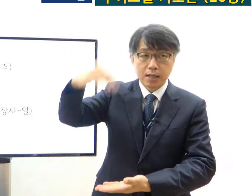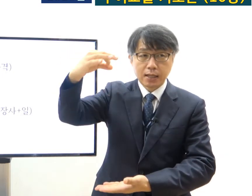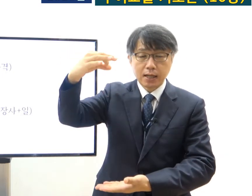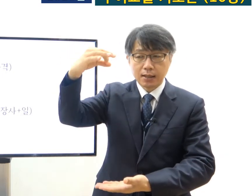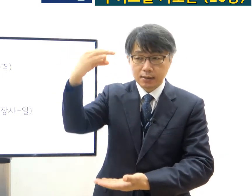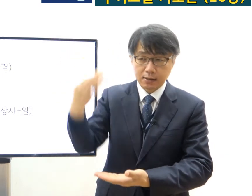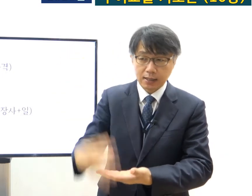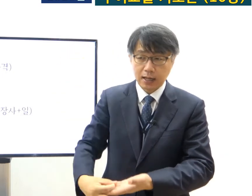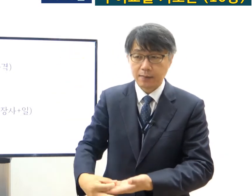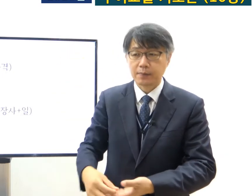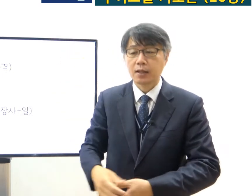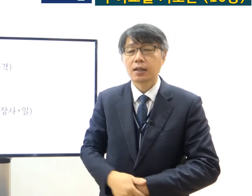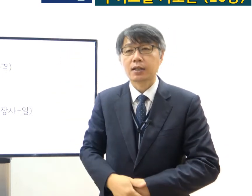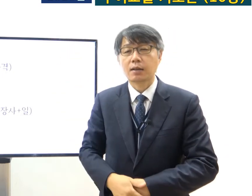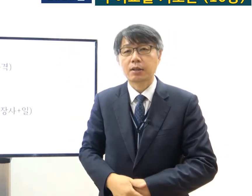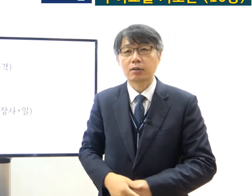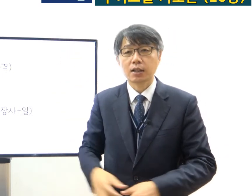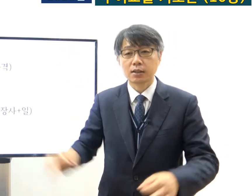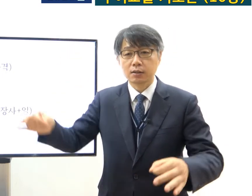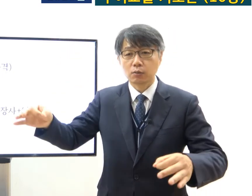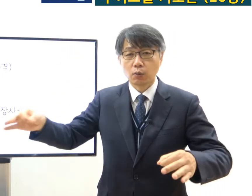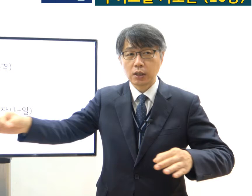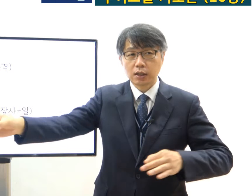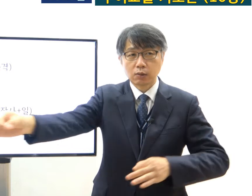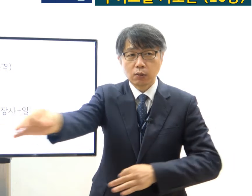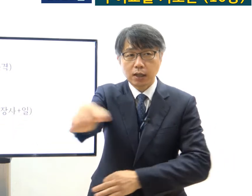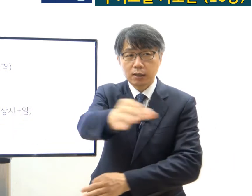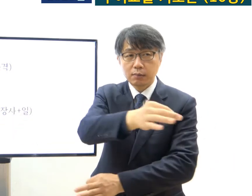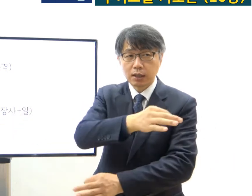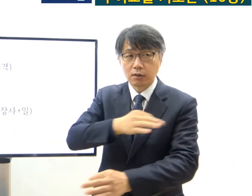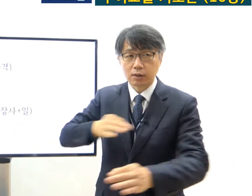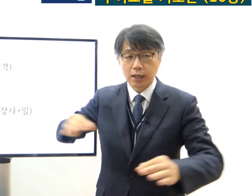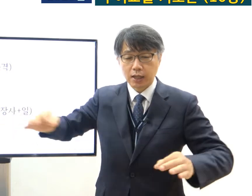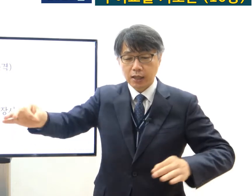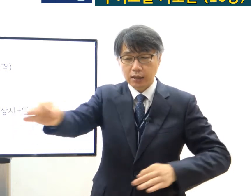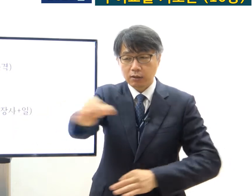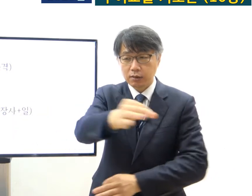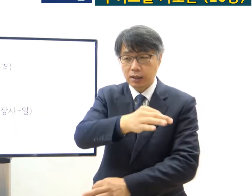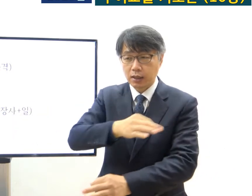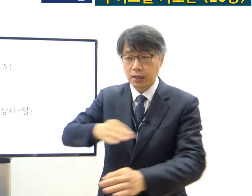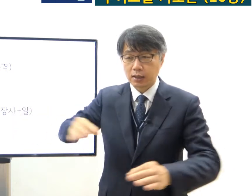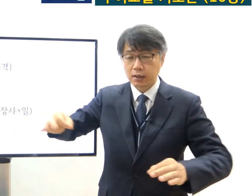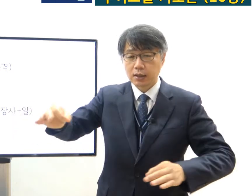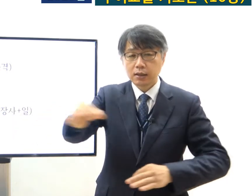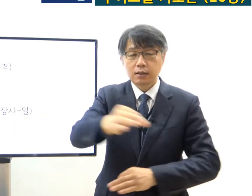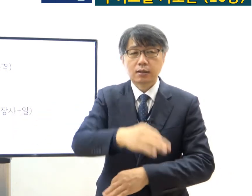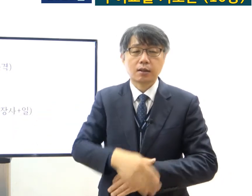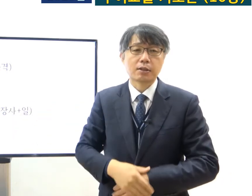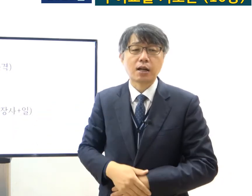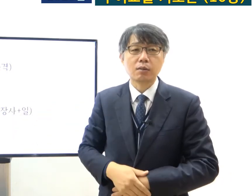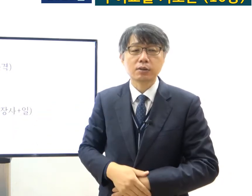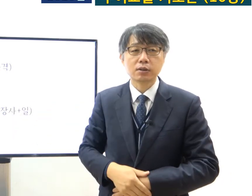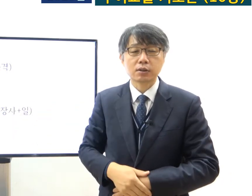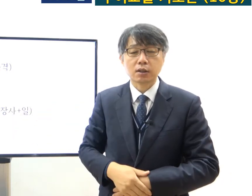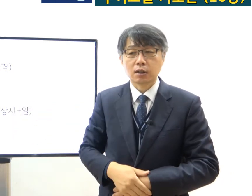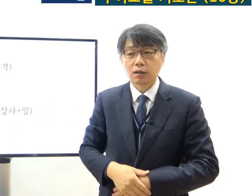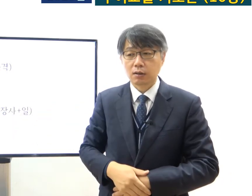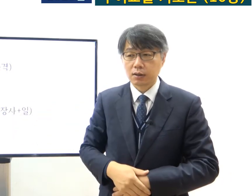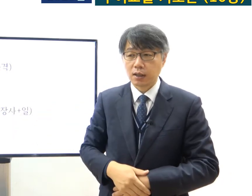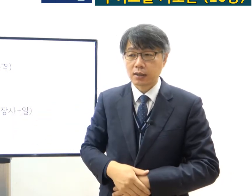비싸다, 싸다. 그 다음에 경제는 돈이 이렇게 돌아가는 겁니다. 경제. 그 다음에 상업은 이제